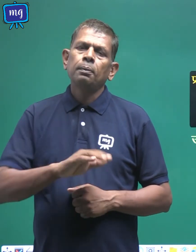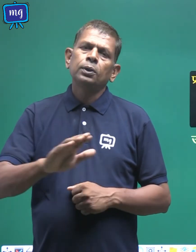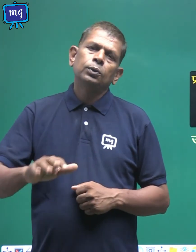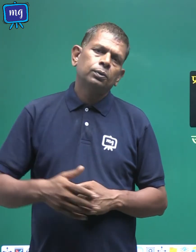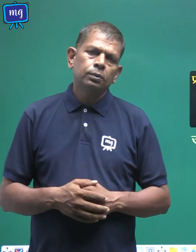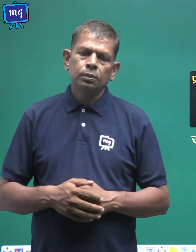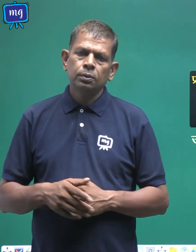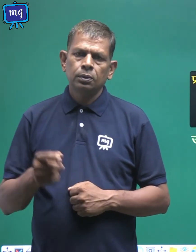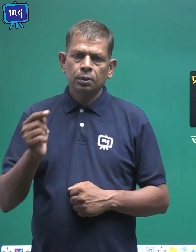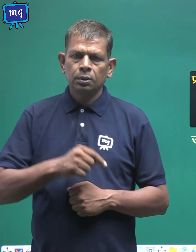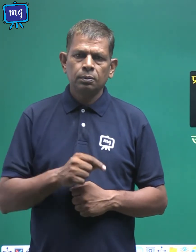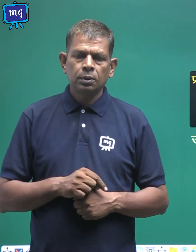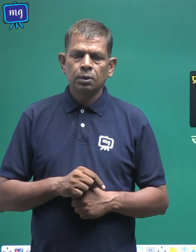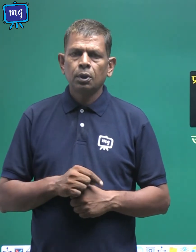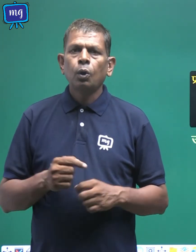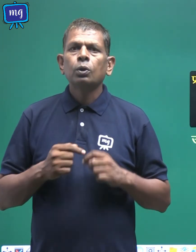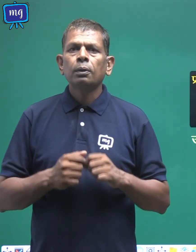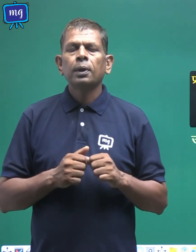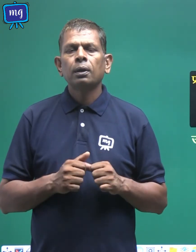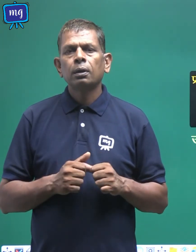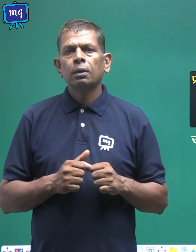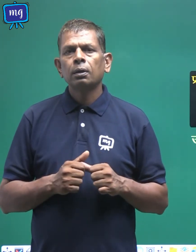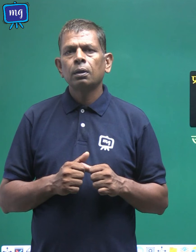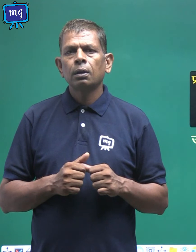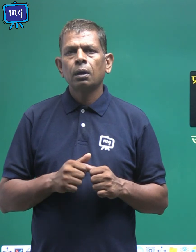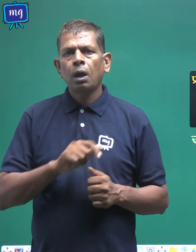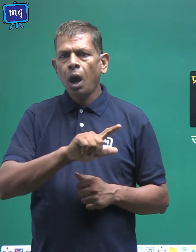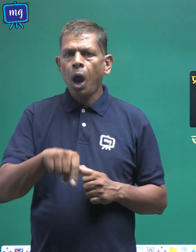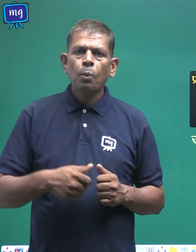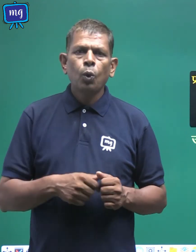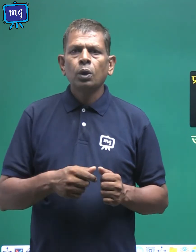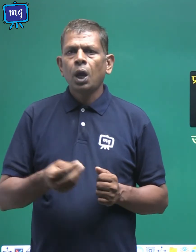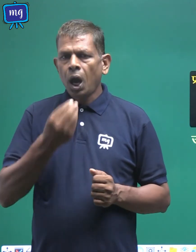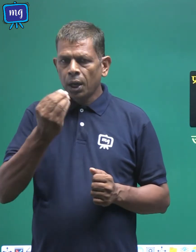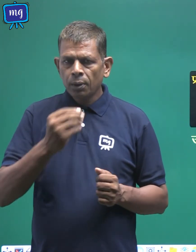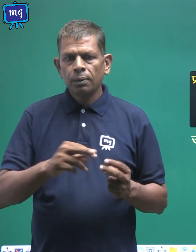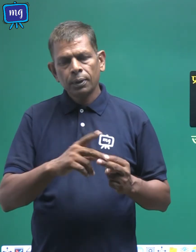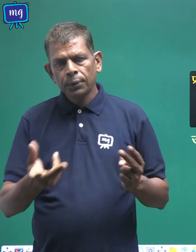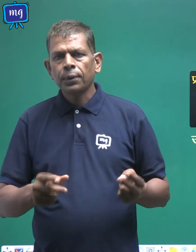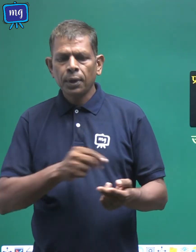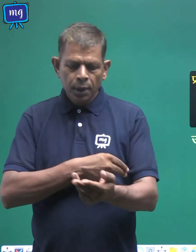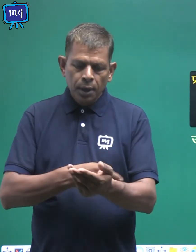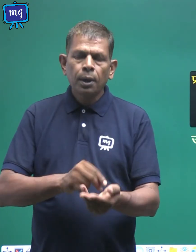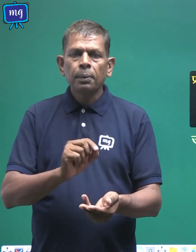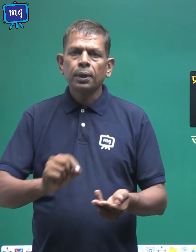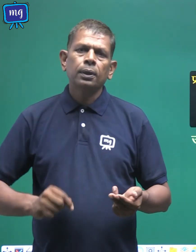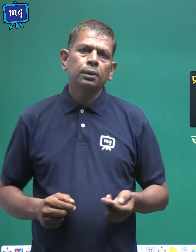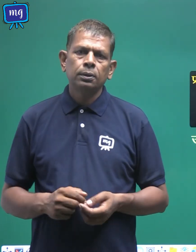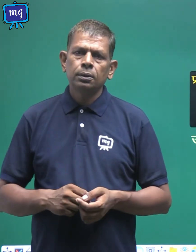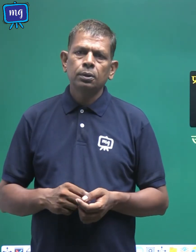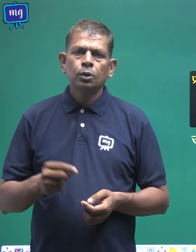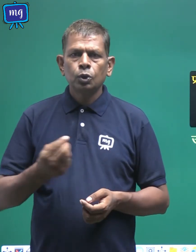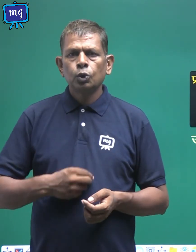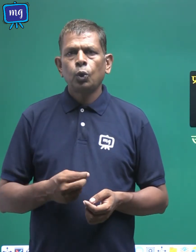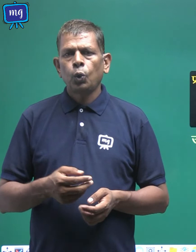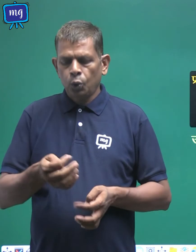बच्चों, इस प्रश्न के उत्तर में आप उन खाने वाली चीज़ों के नाम लिखोगे जो